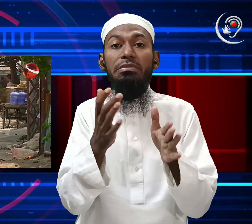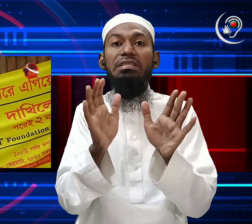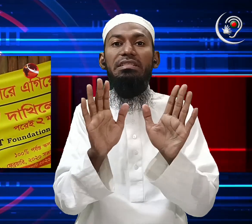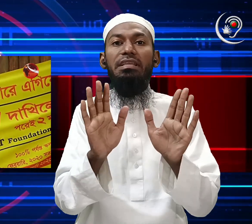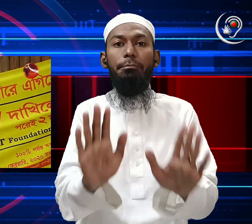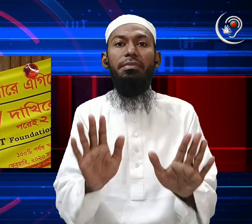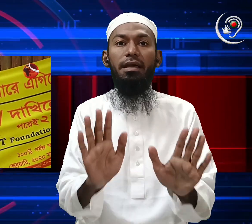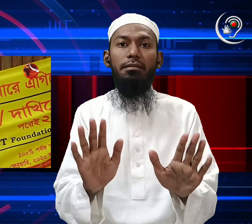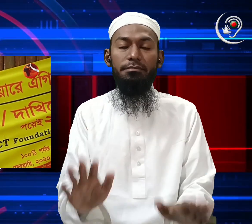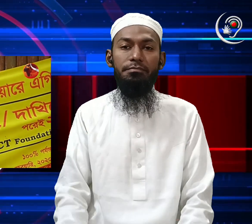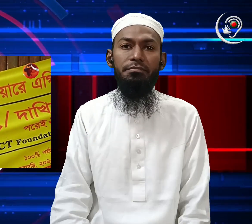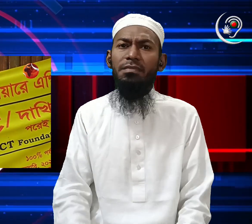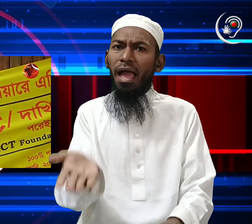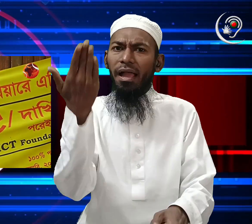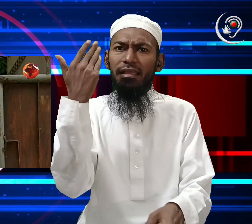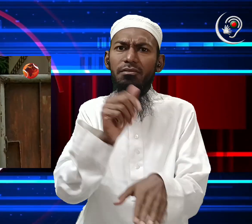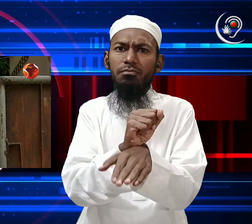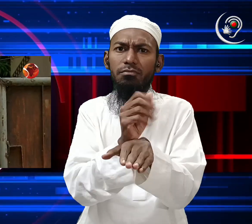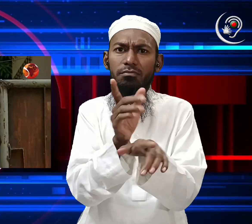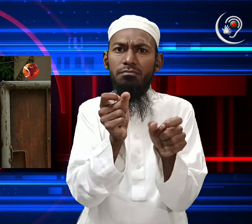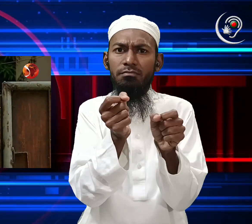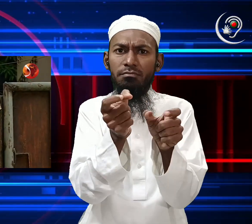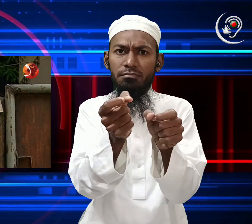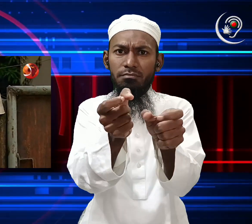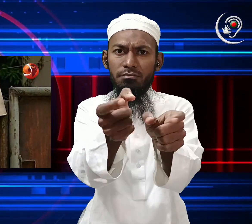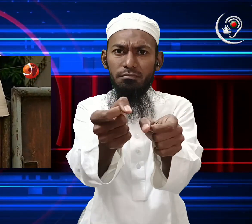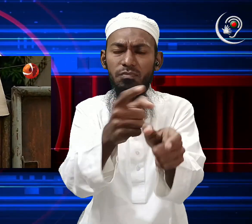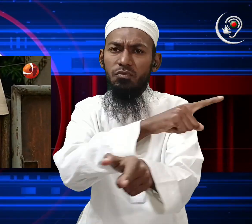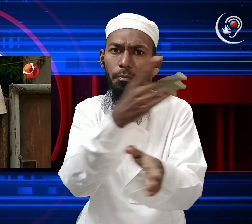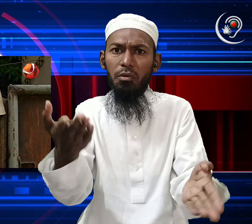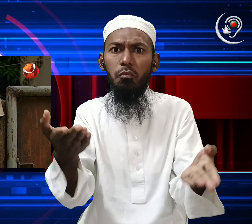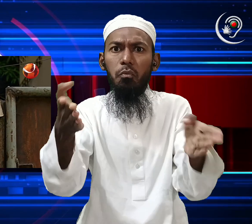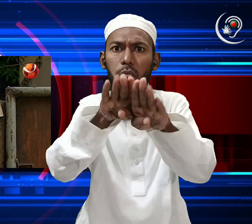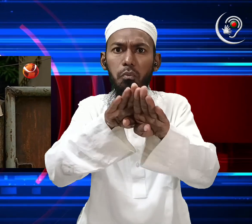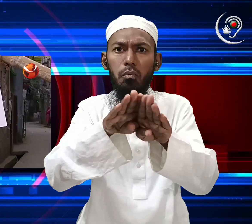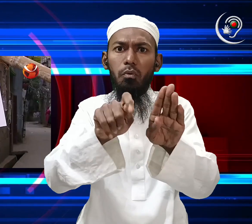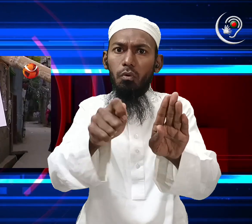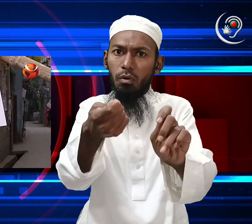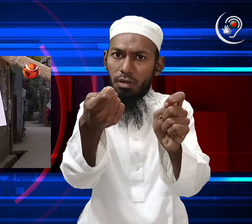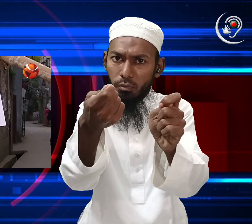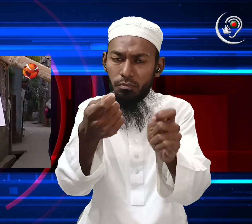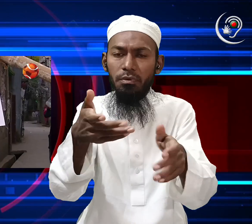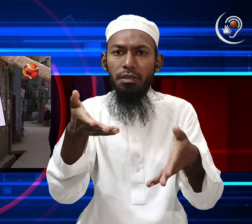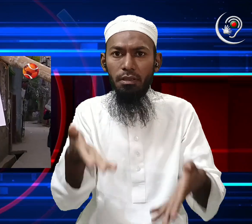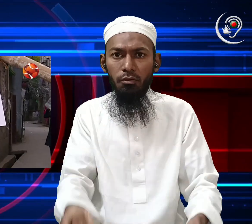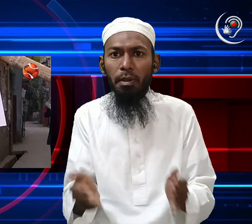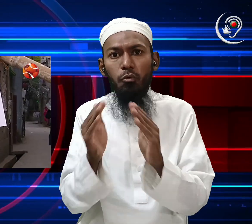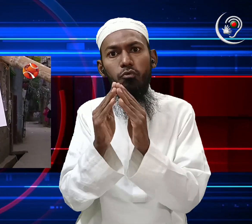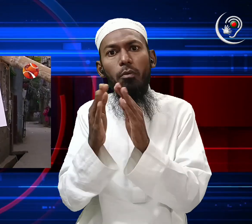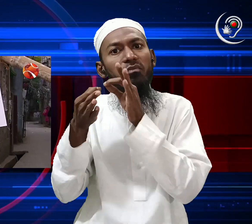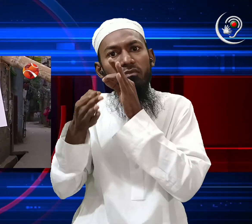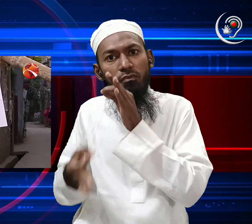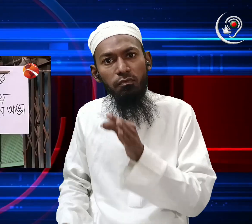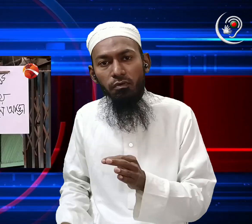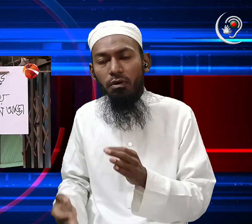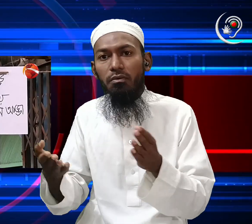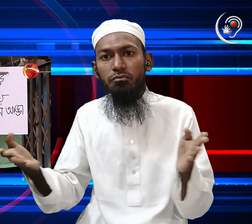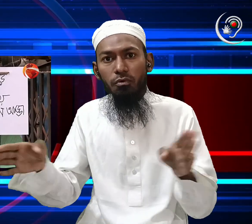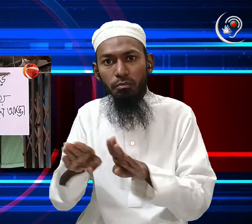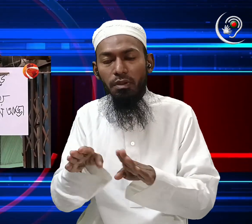করোনা মহামারী সময়কার দীর্ঘ লকডাউন আর কোয়ারেন্টাইনের পর ঘরবন্দি মানুষ আবার কর্মব্যস্ত হতে শুরু